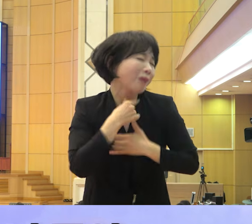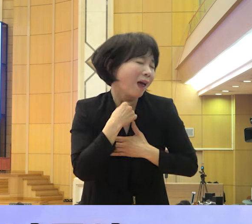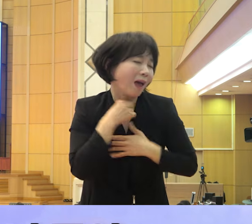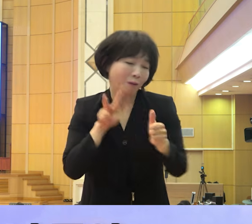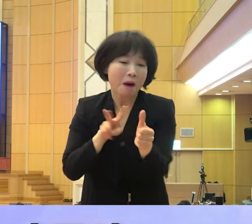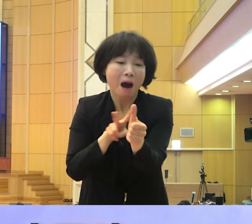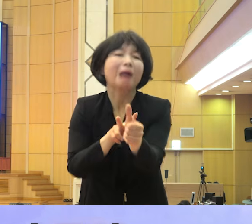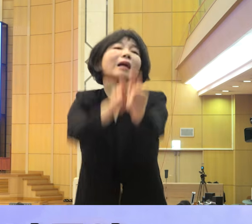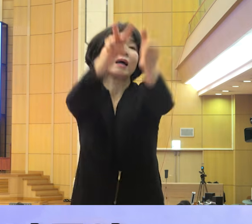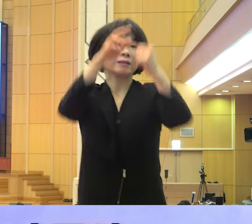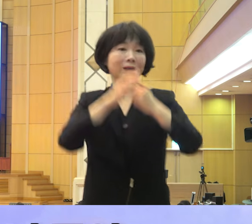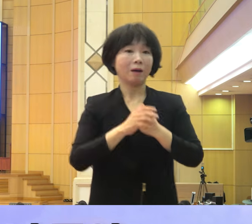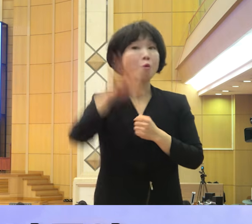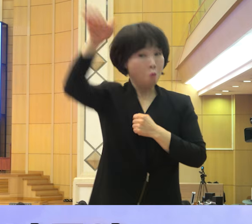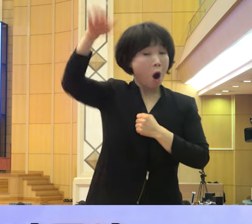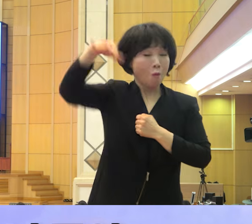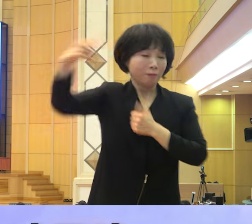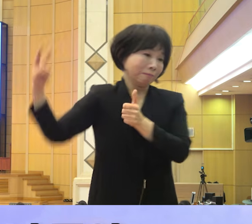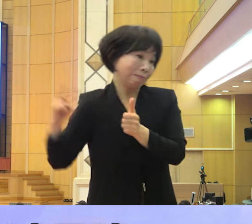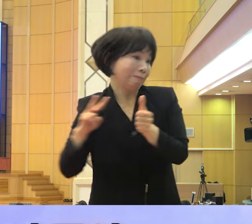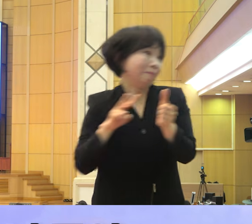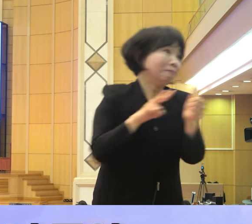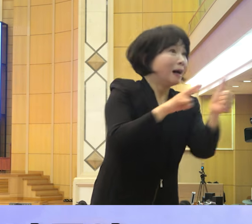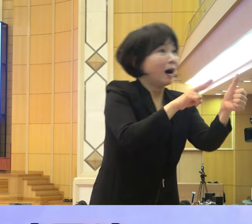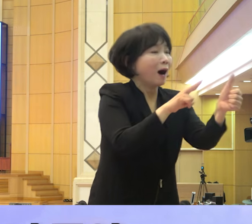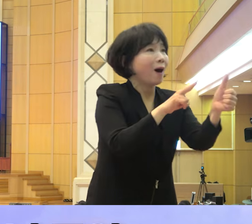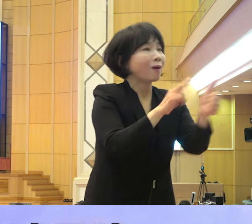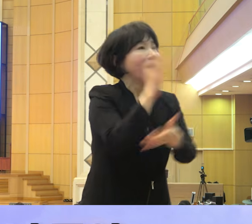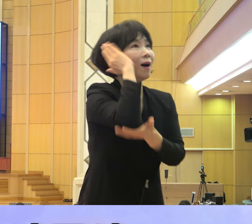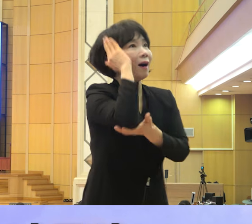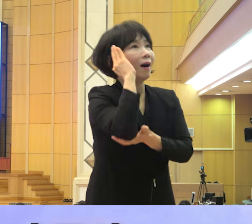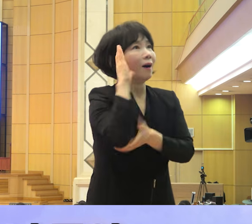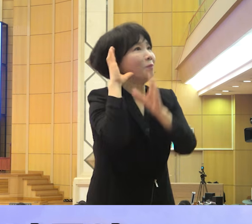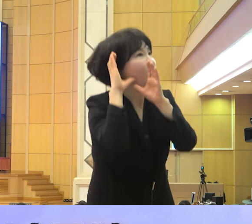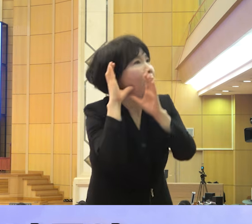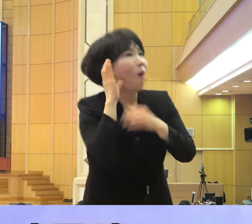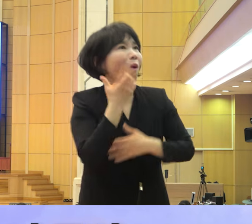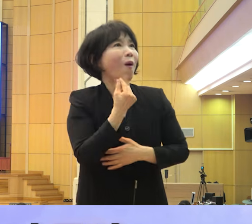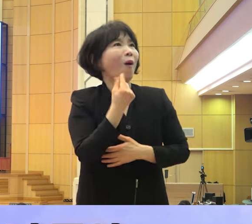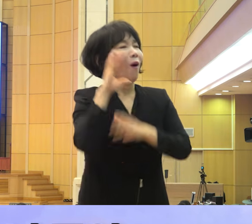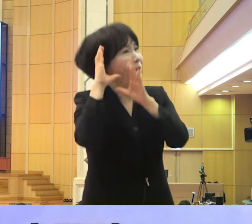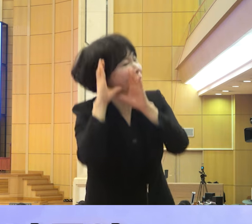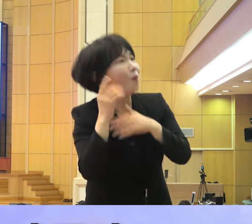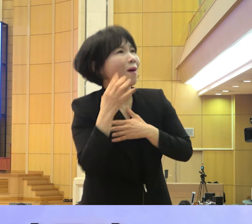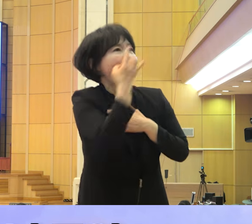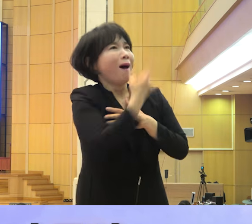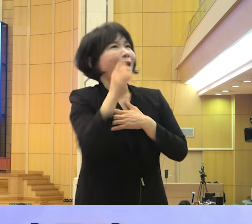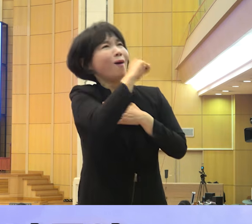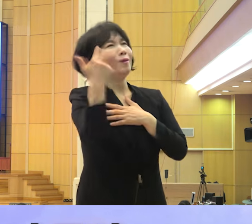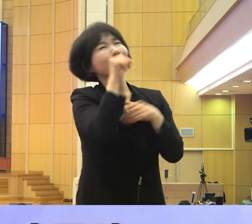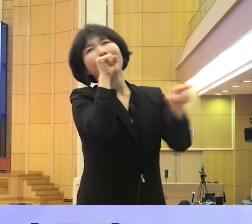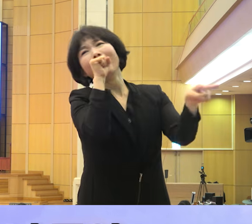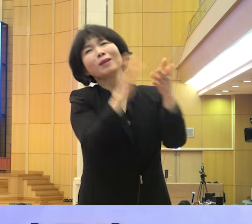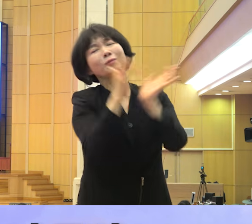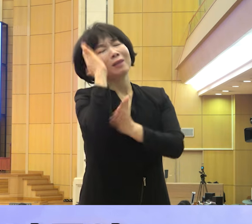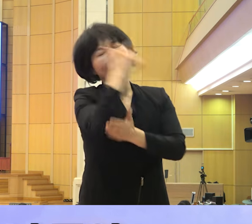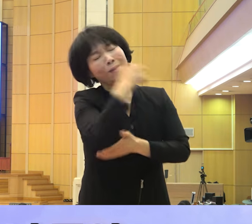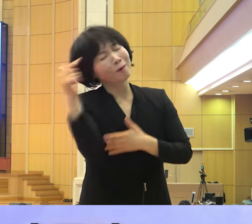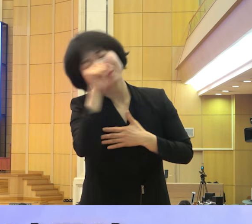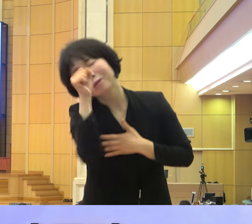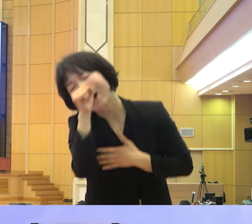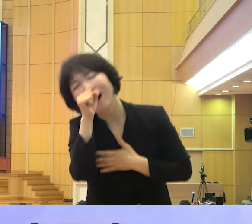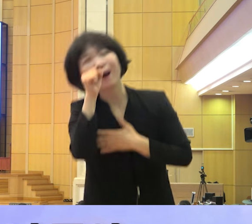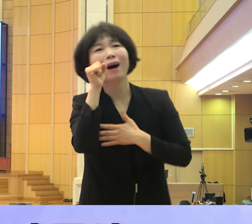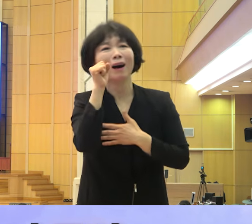자기 형님인 시몬, 저 갈릴리 바다에서 고기 잡는 그곳에